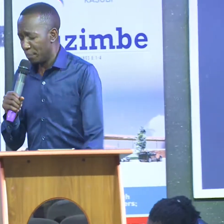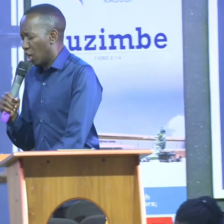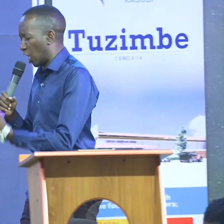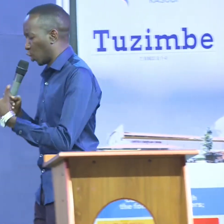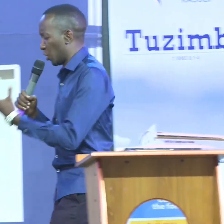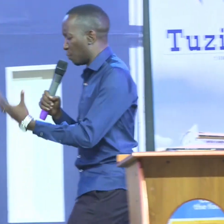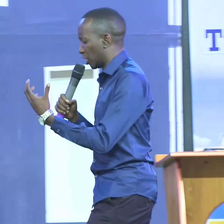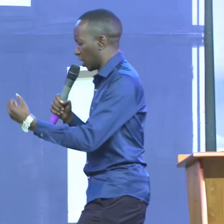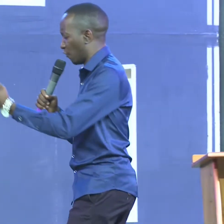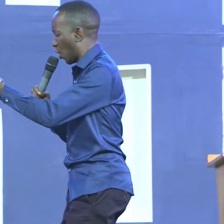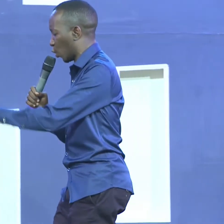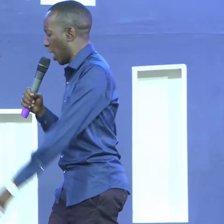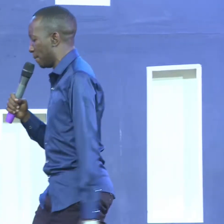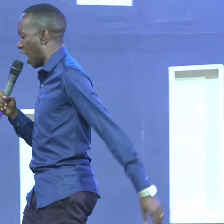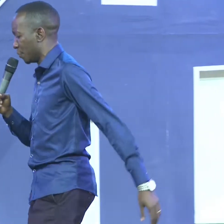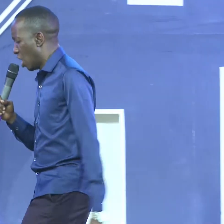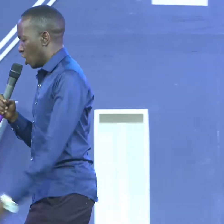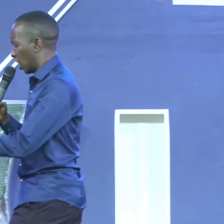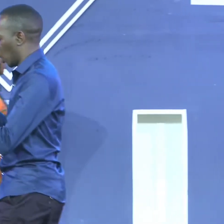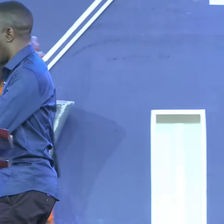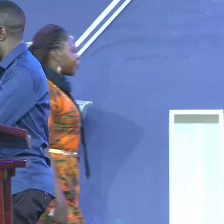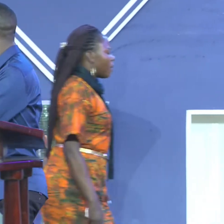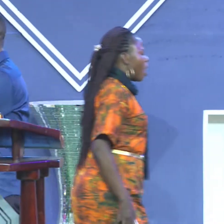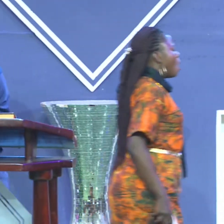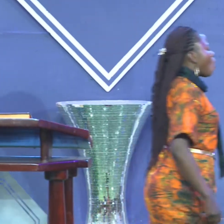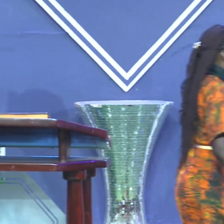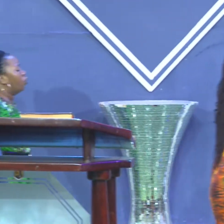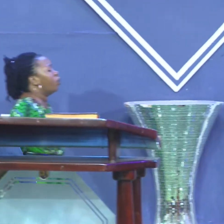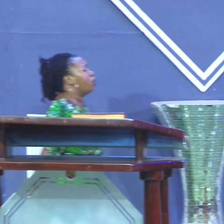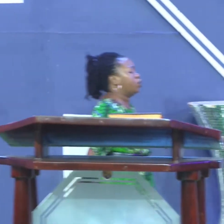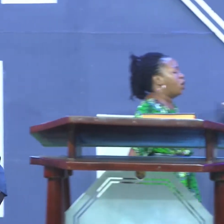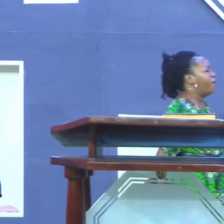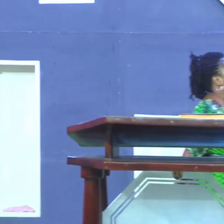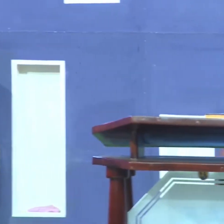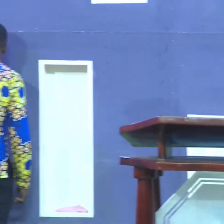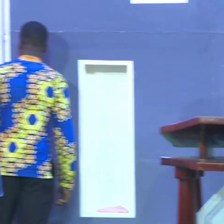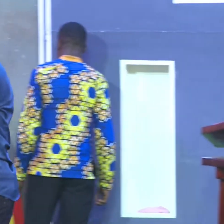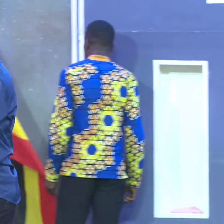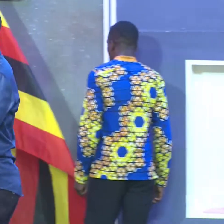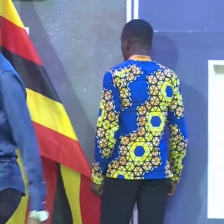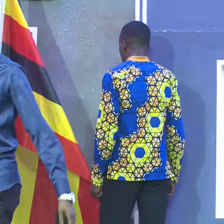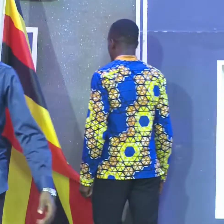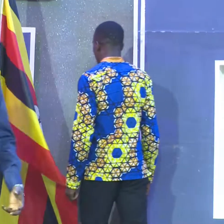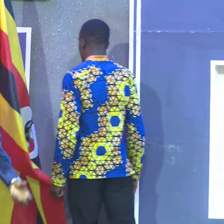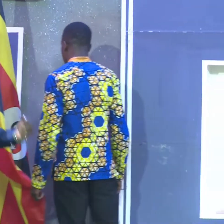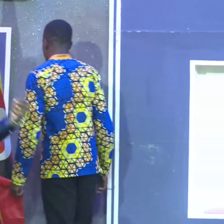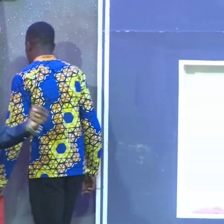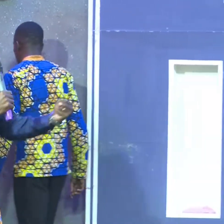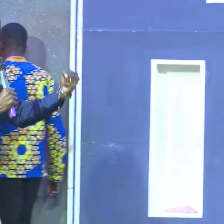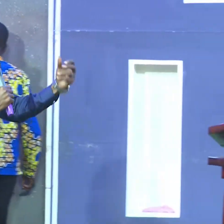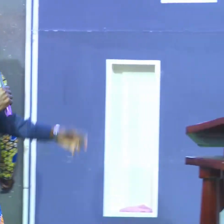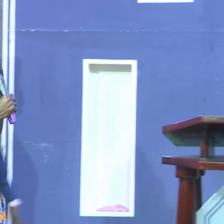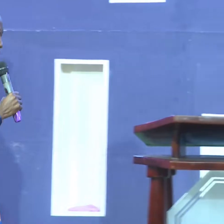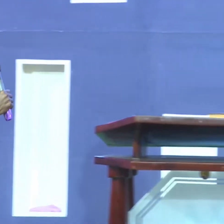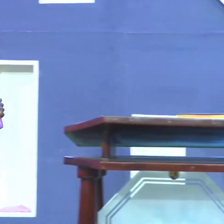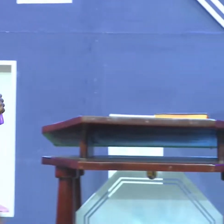abaye Katonda mwetegefu okuyamba Katonda mwetegefu okulokola katonda mwetegefu okununula omukazi